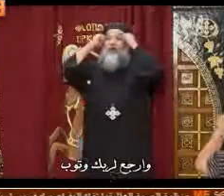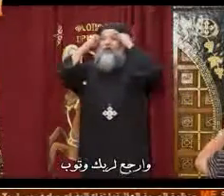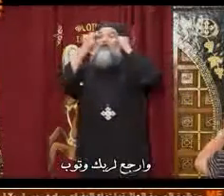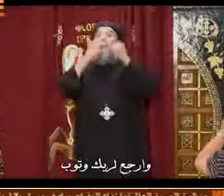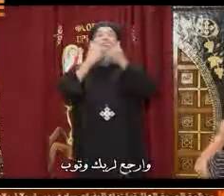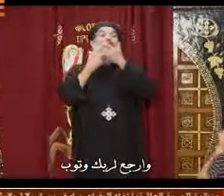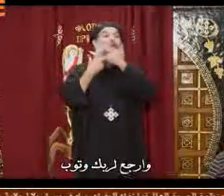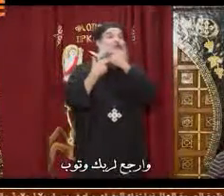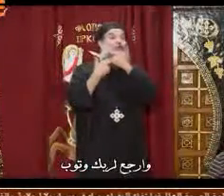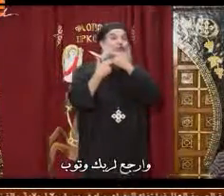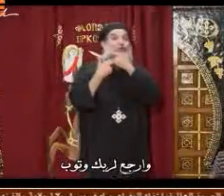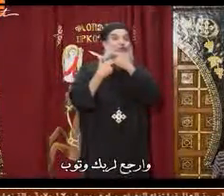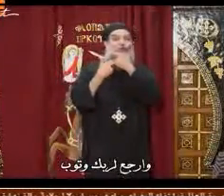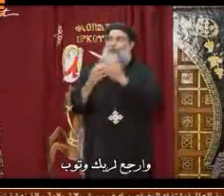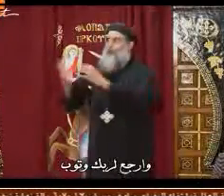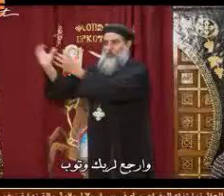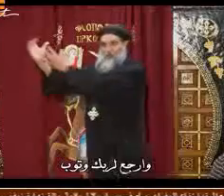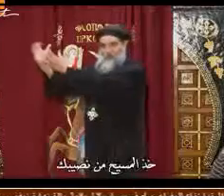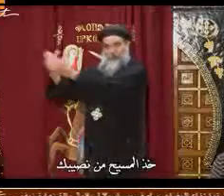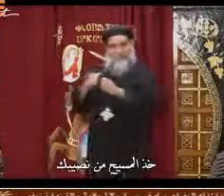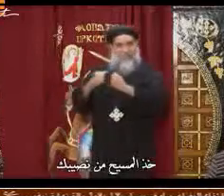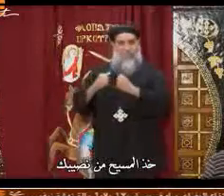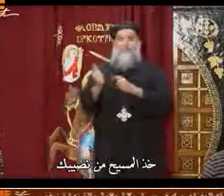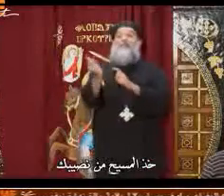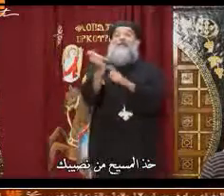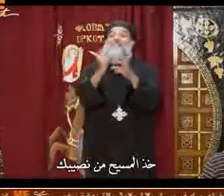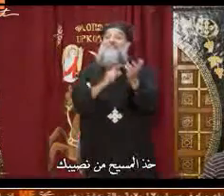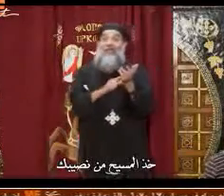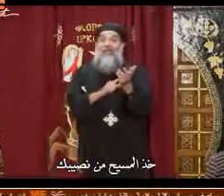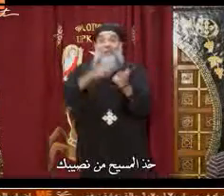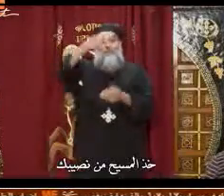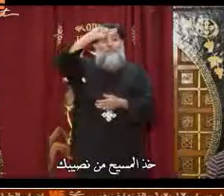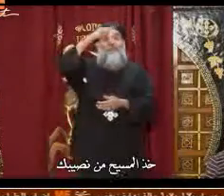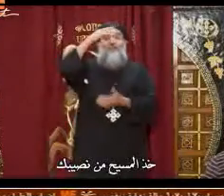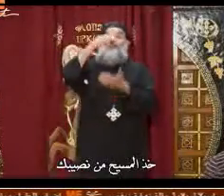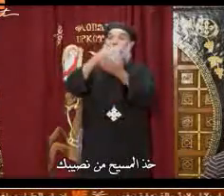لربك وتوب، خد المسيح من